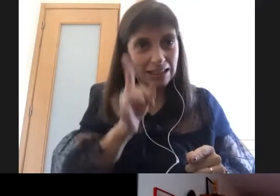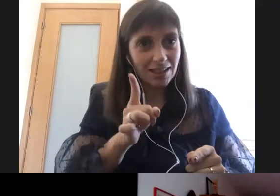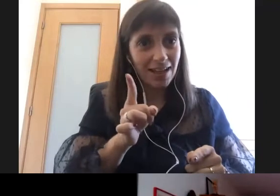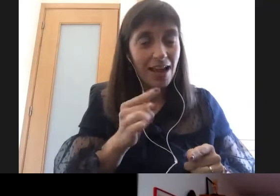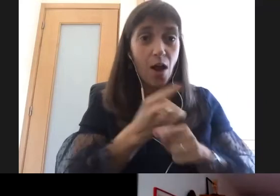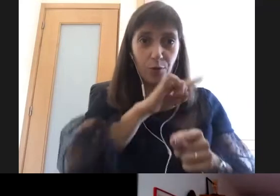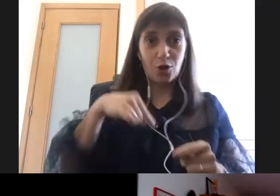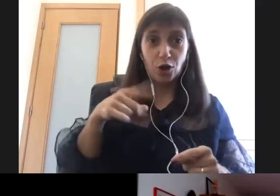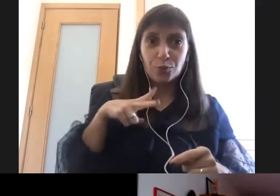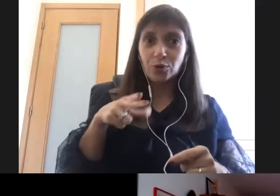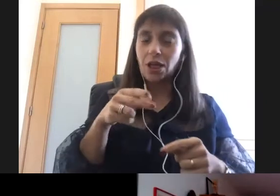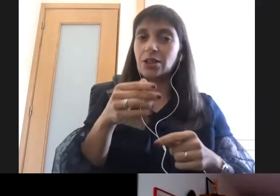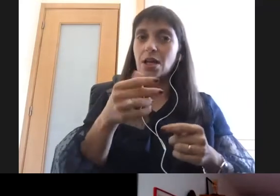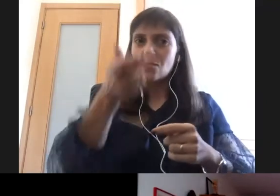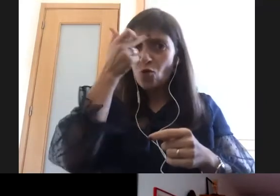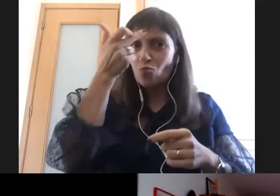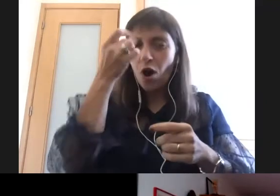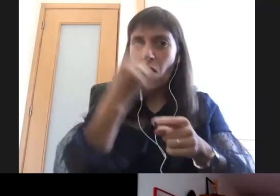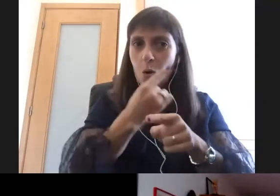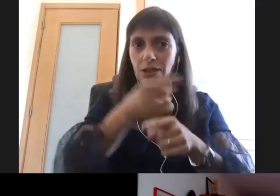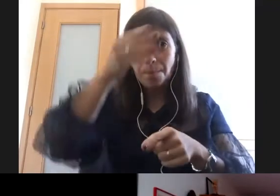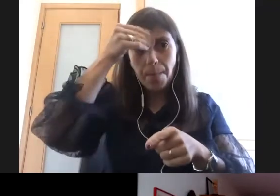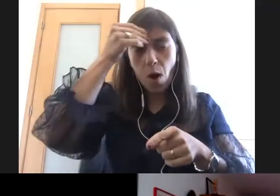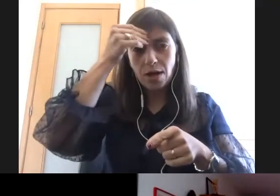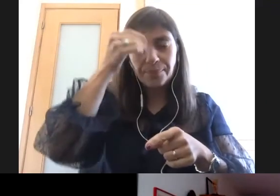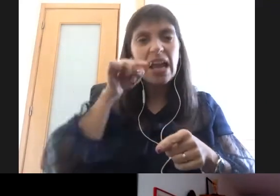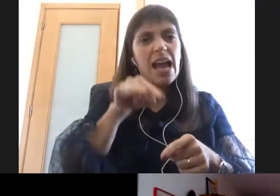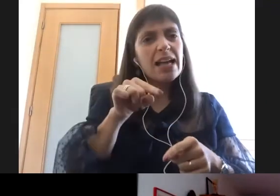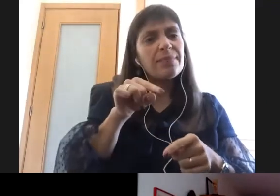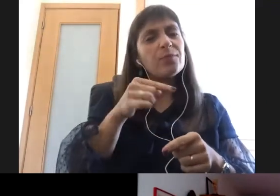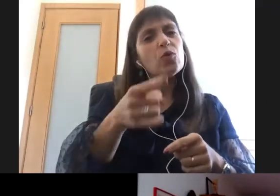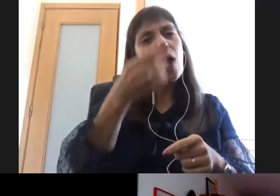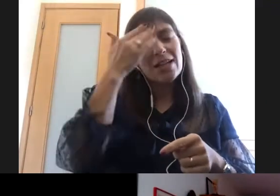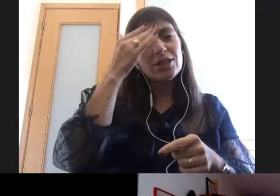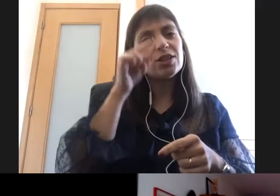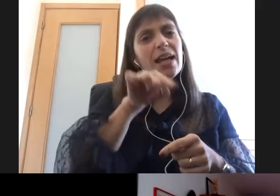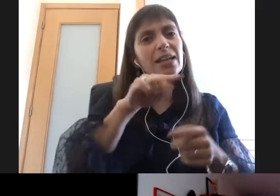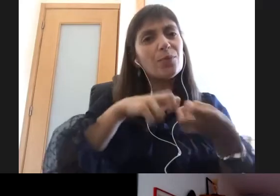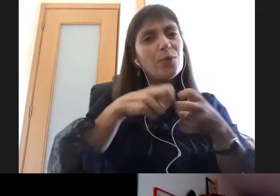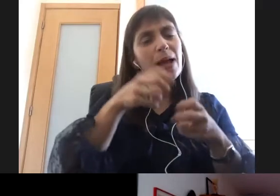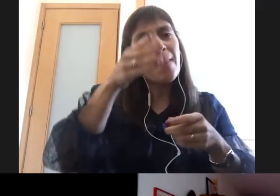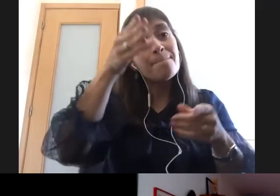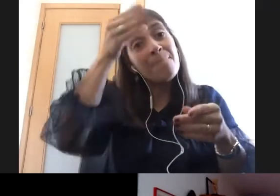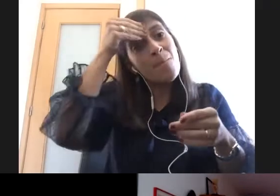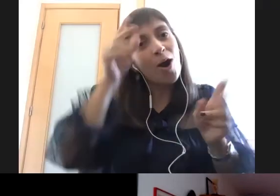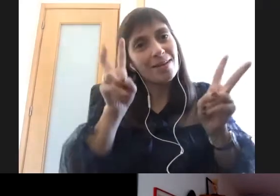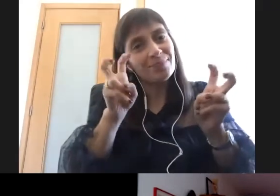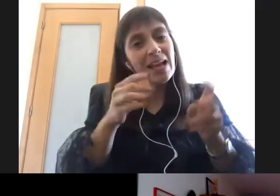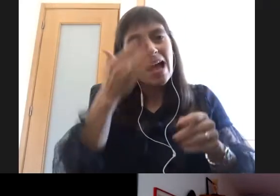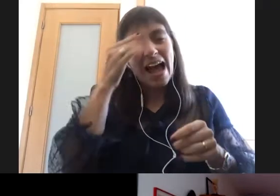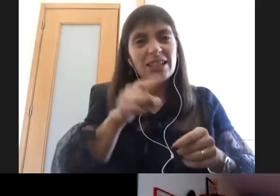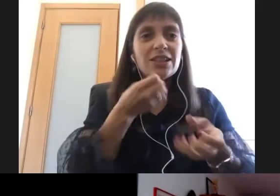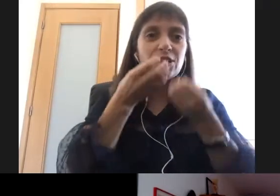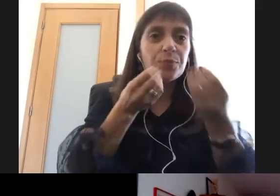coisas, mas essa relação um pouco difícil com memória. Isso explica um bocadinho como é hoje a vida no